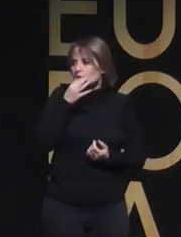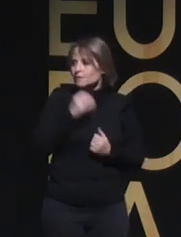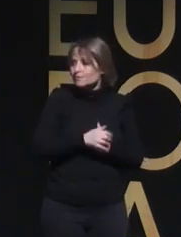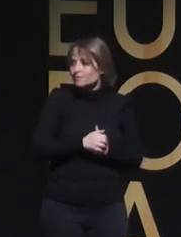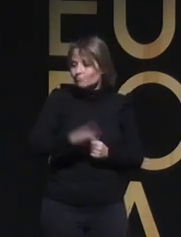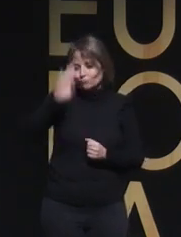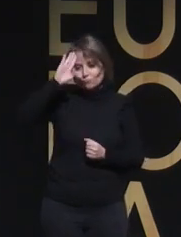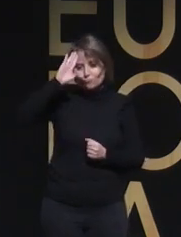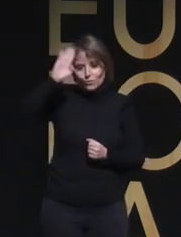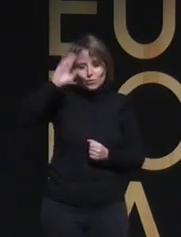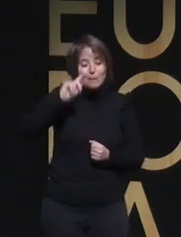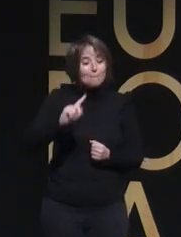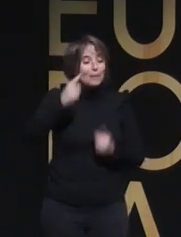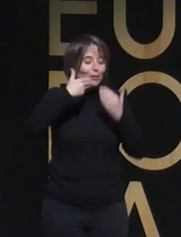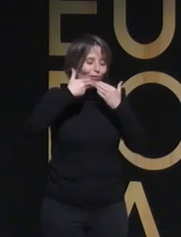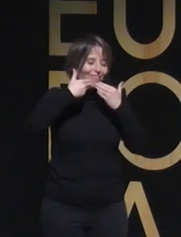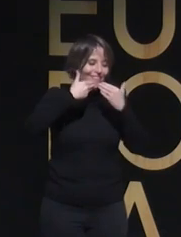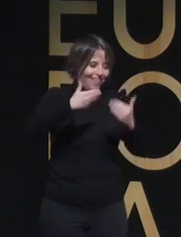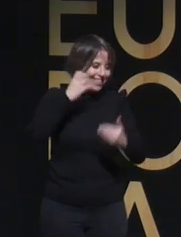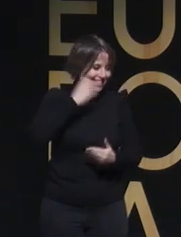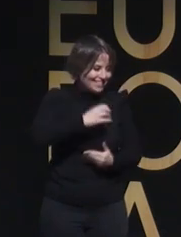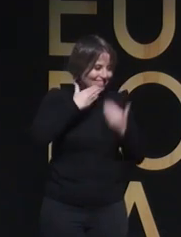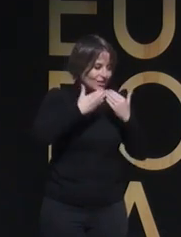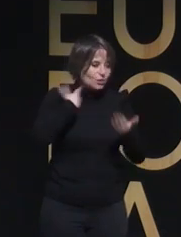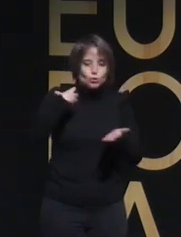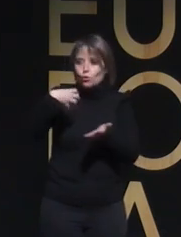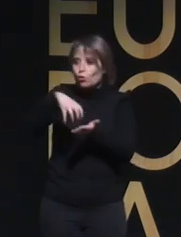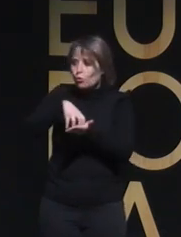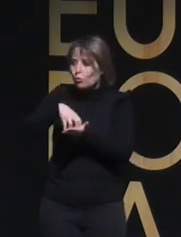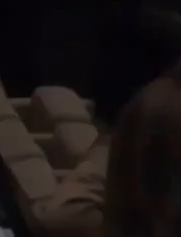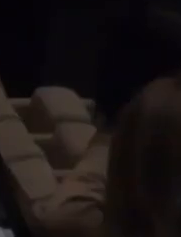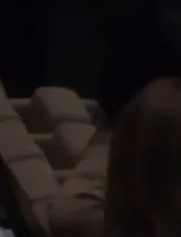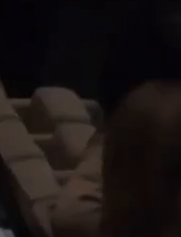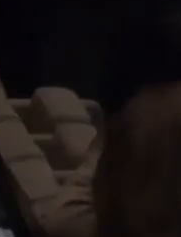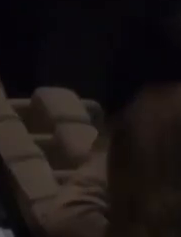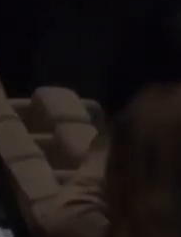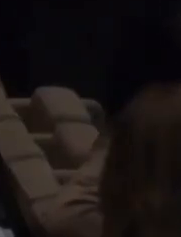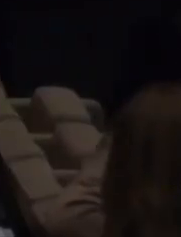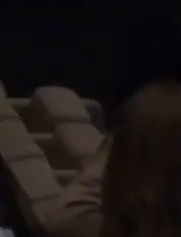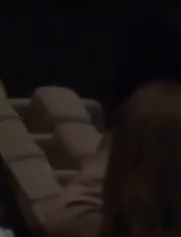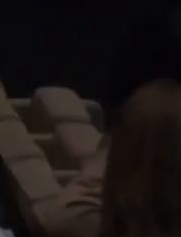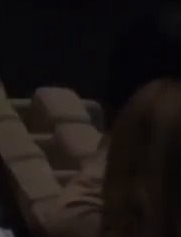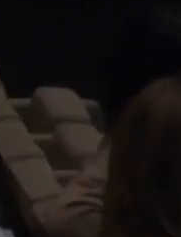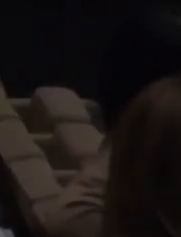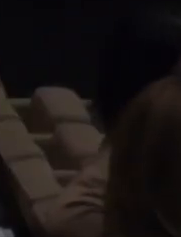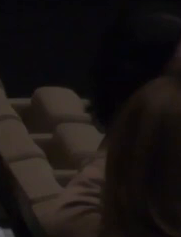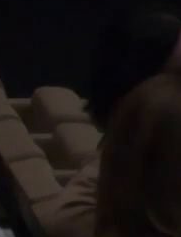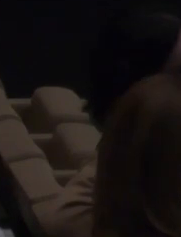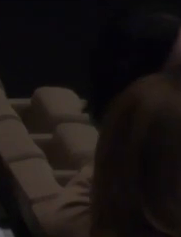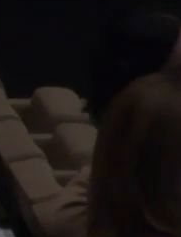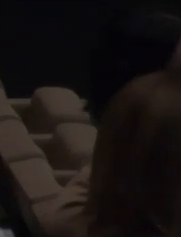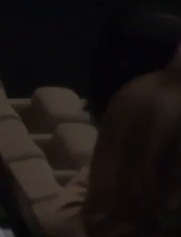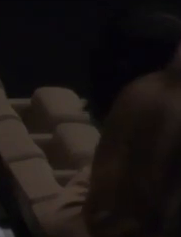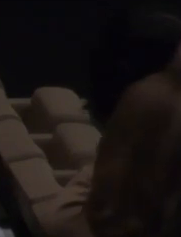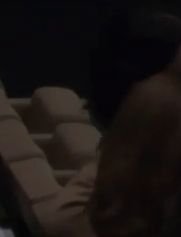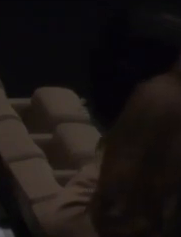Aupa, buenas. Bueno, primero, gracias, Íñigo. La duda era, cuando has hablado de los cuatro pilares estos, el de reciclar o el de sorprender,